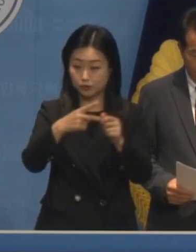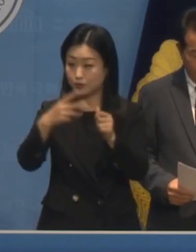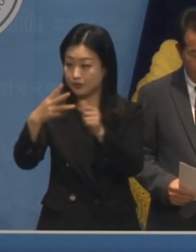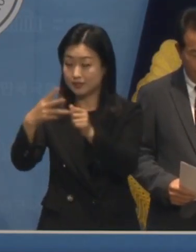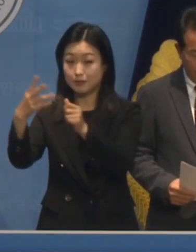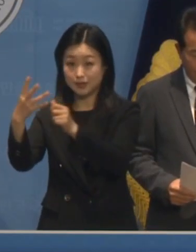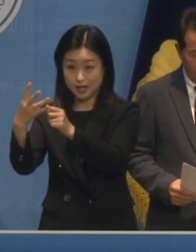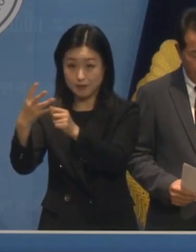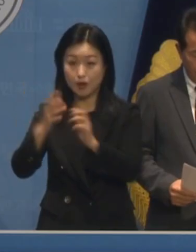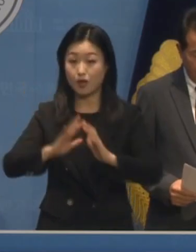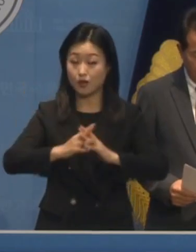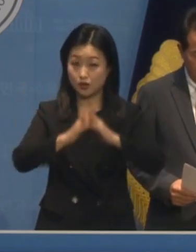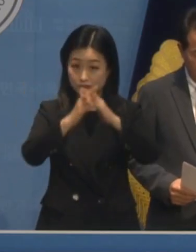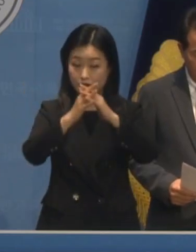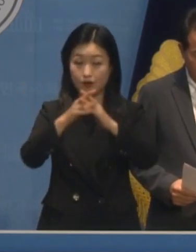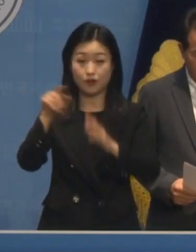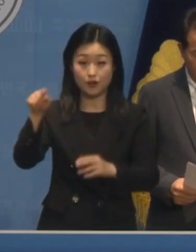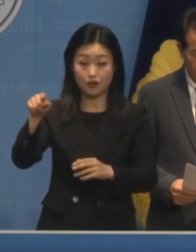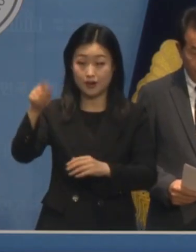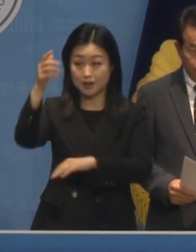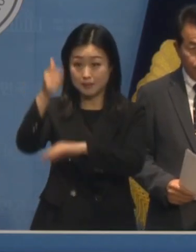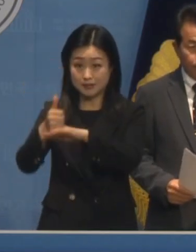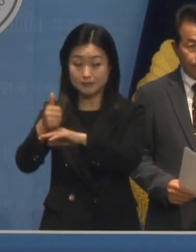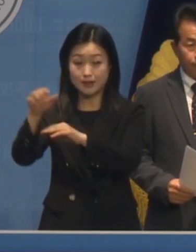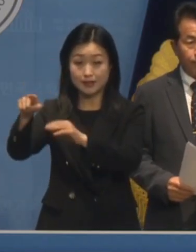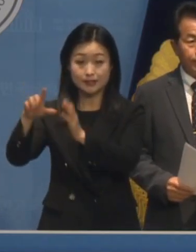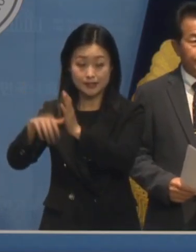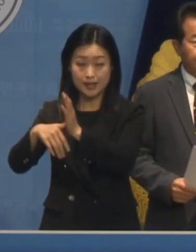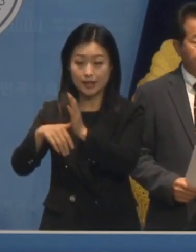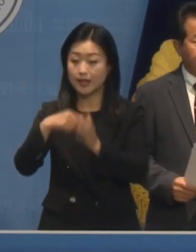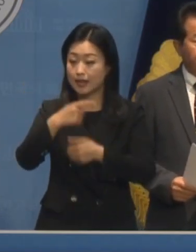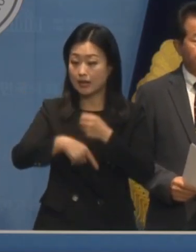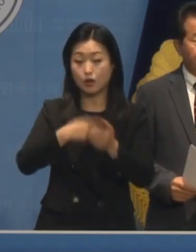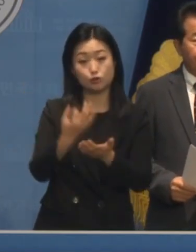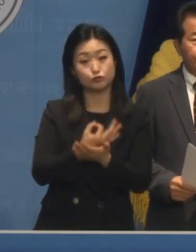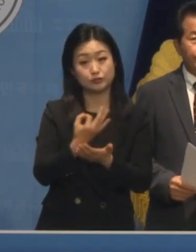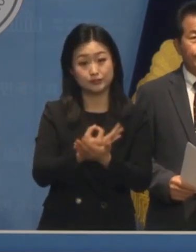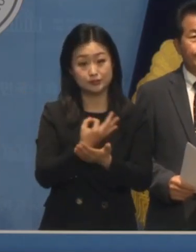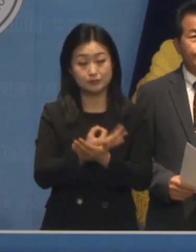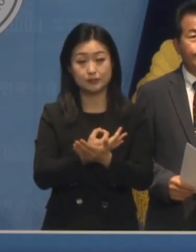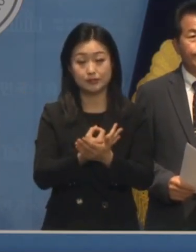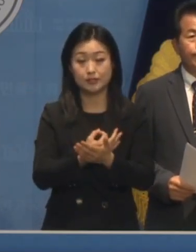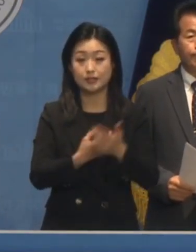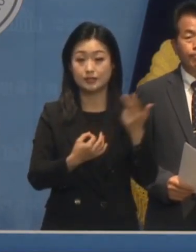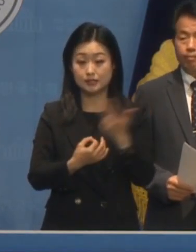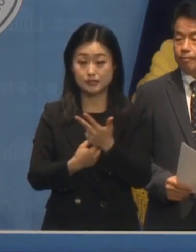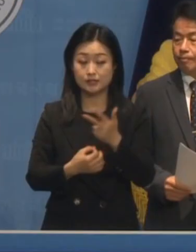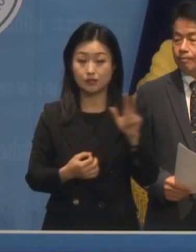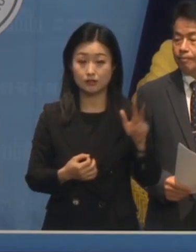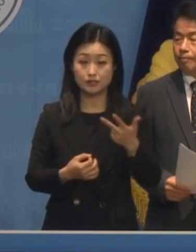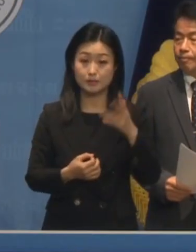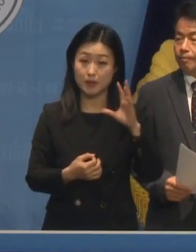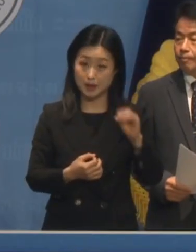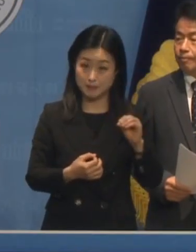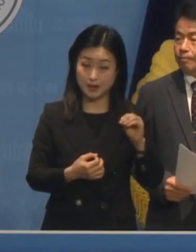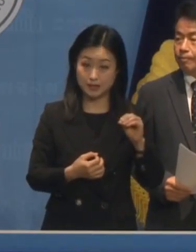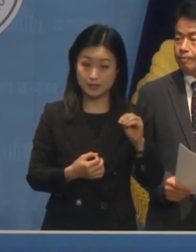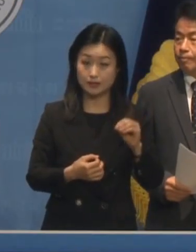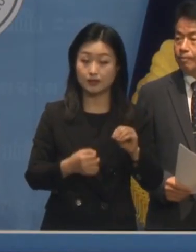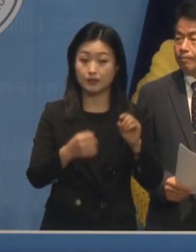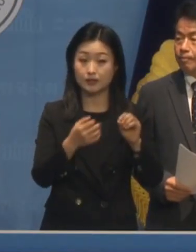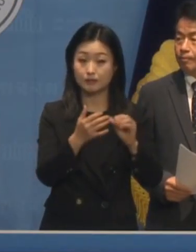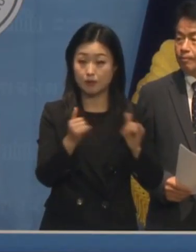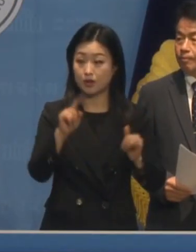2024년 열매부터 인천공항 영간 수행 능력이 7,700만 명에서 1억 600만